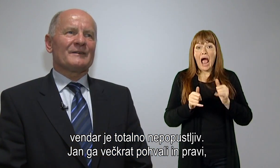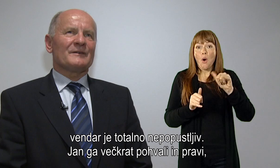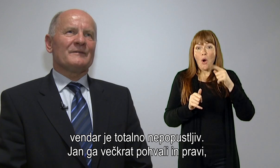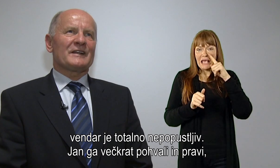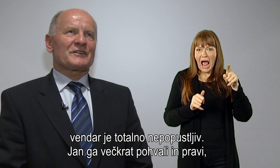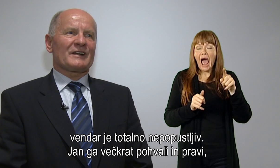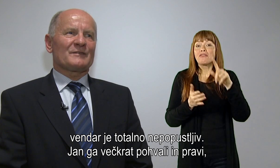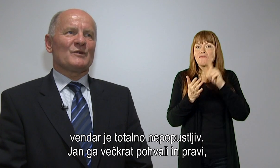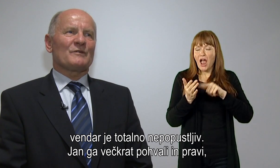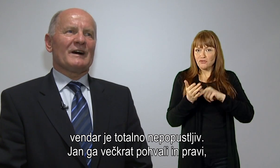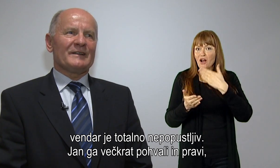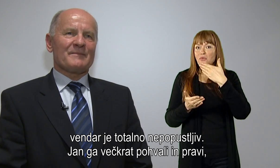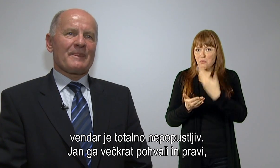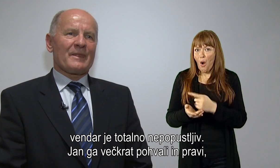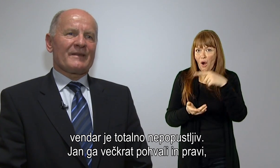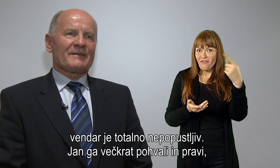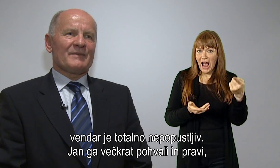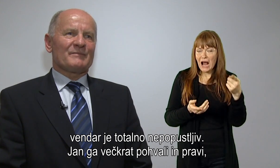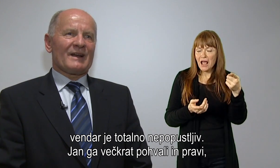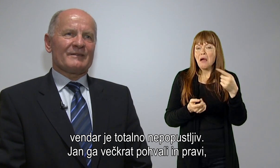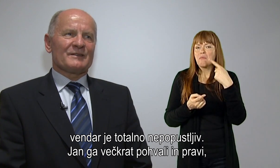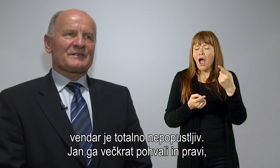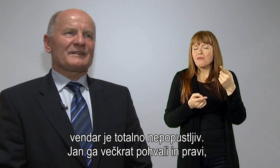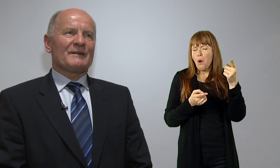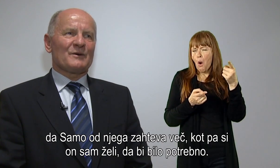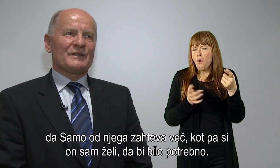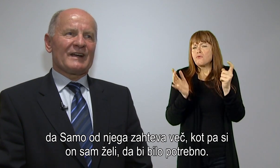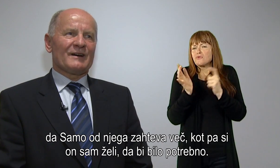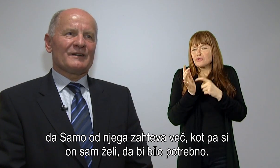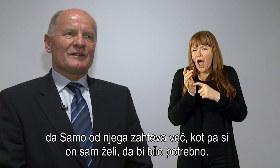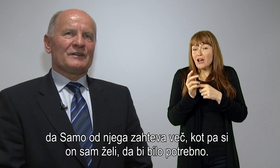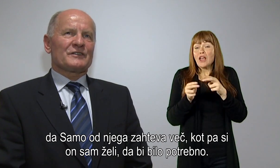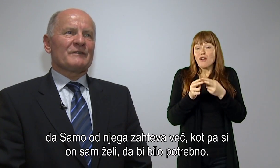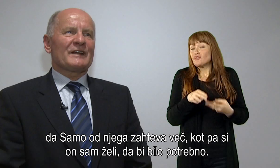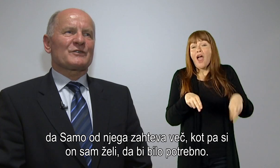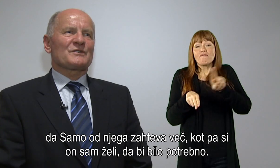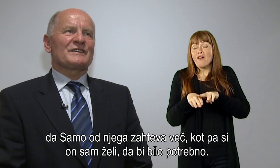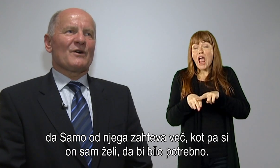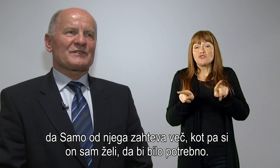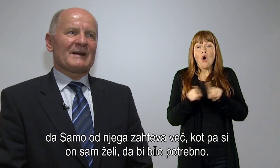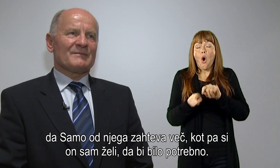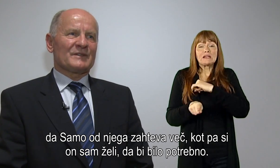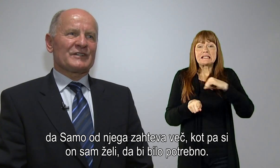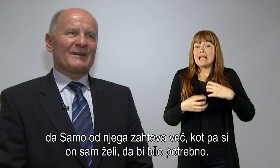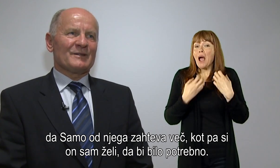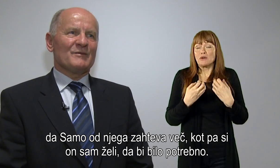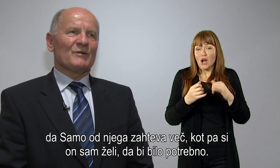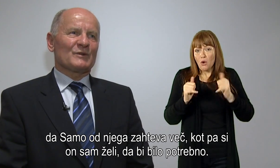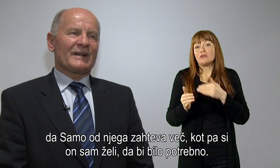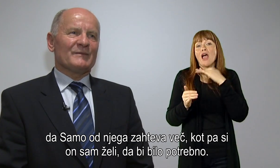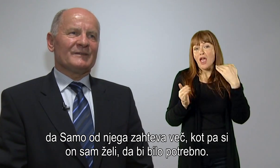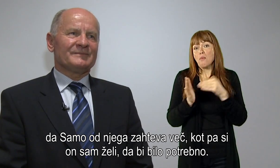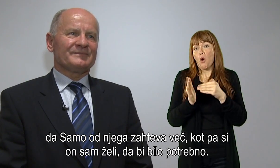Jan večkrat pohvali, pa pravi, da zahteva od njega še več, kot si on sam želel, da